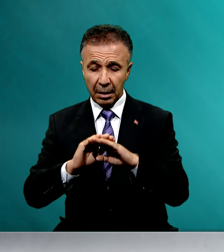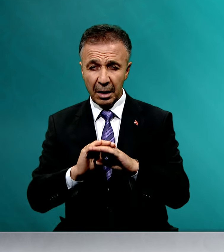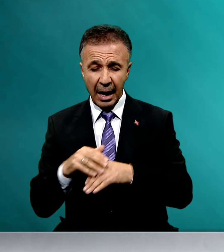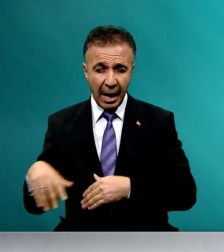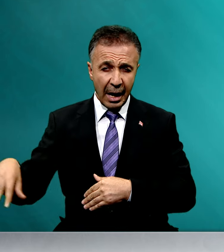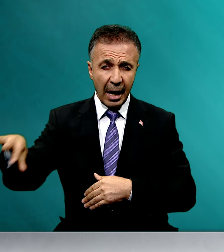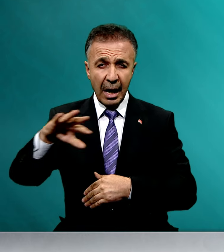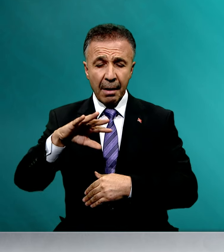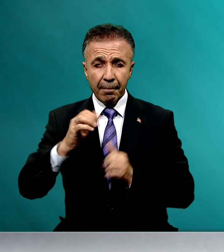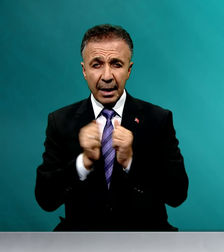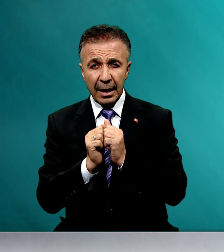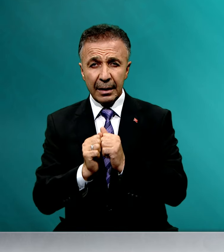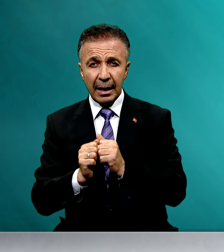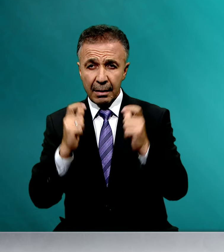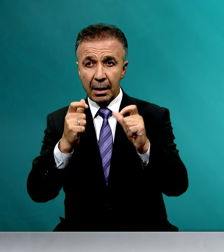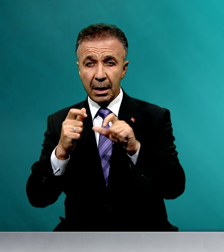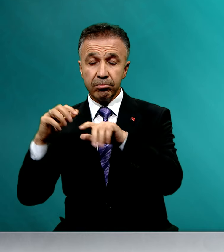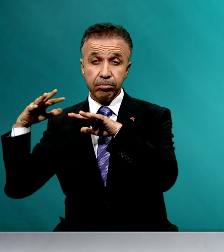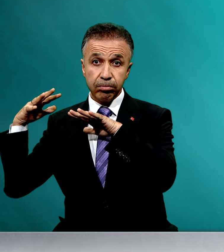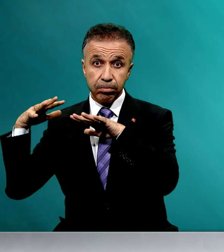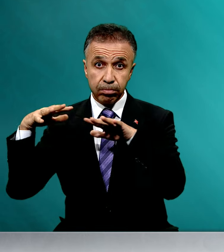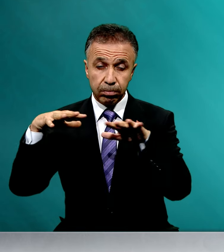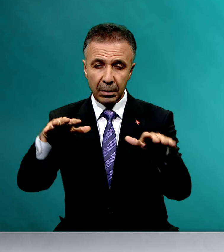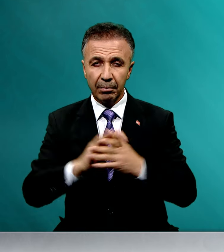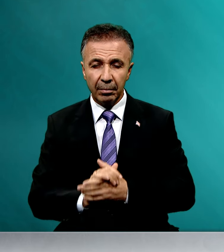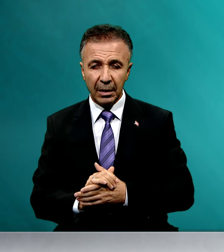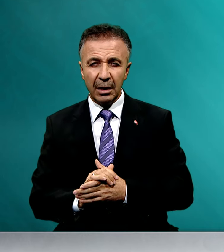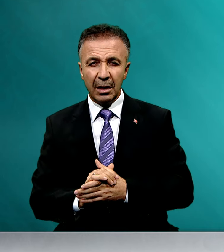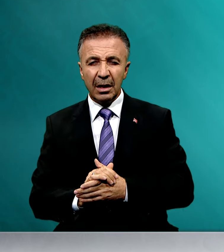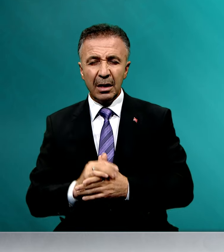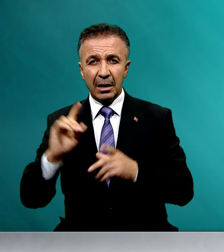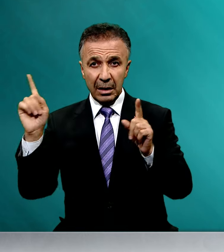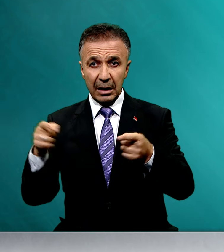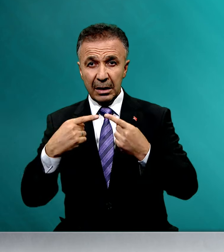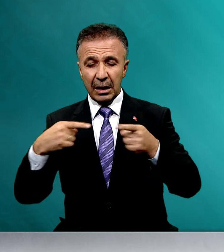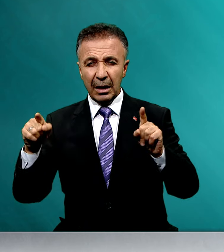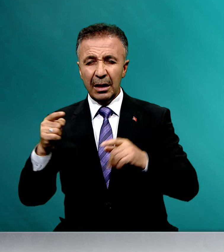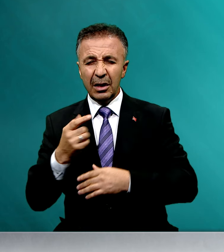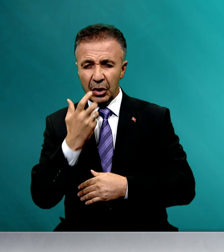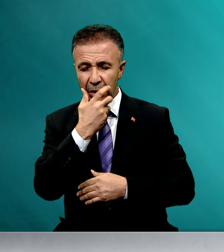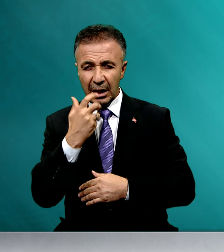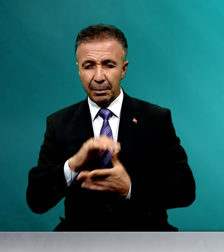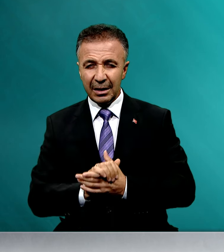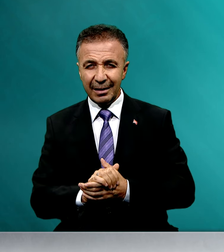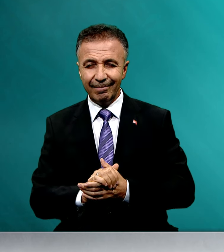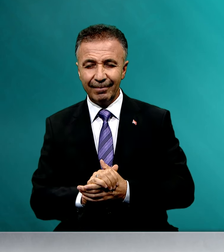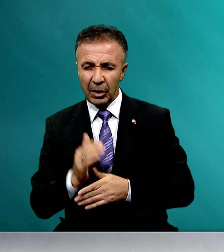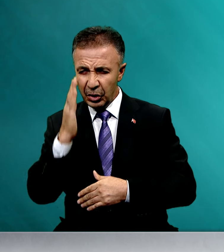akın ettik. İstiklal şairimizin "Asım'ın nesli" diyordum